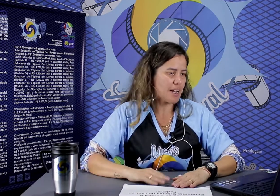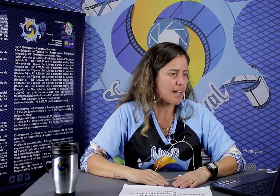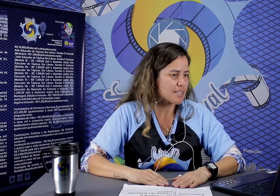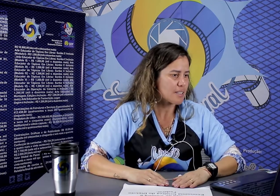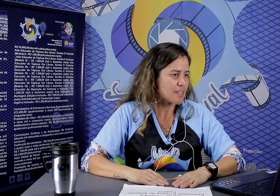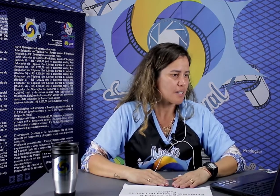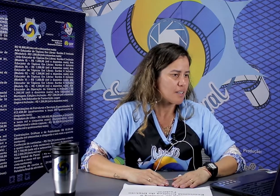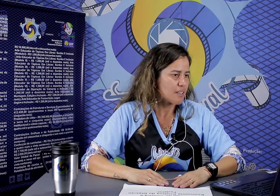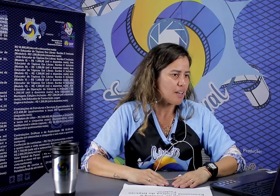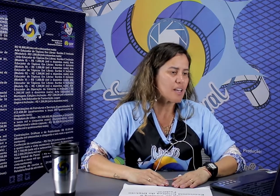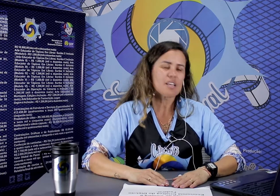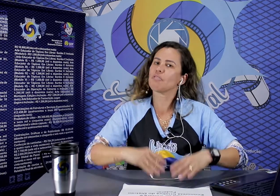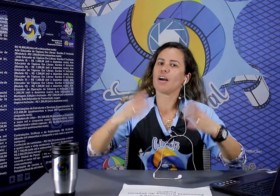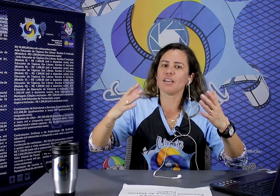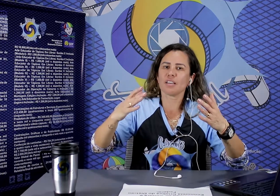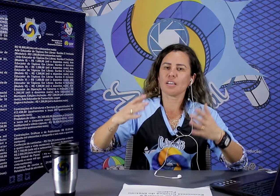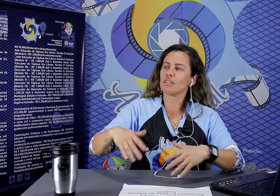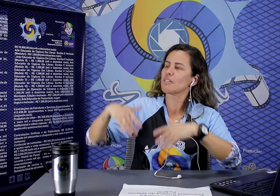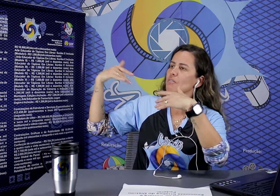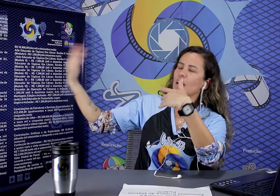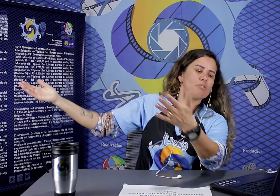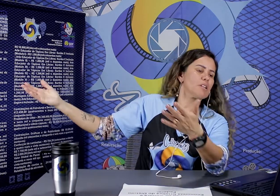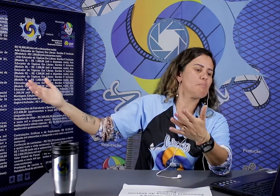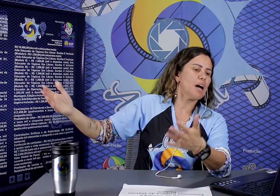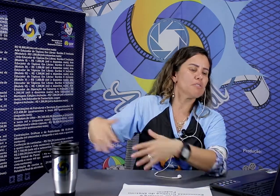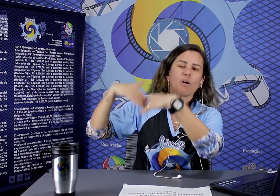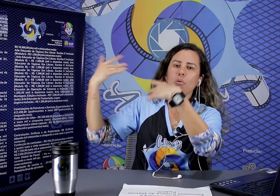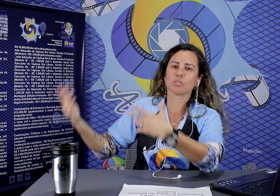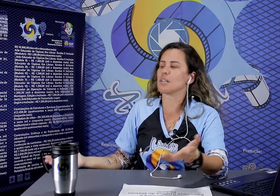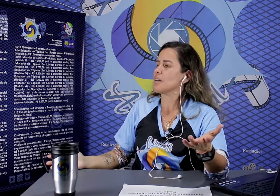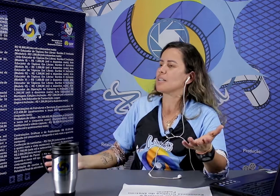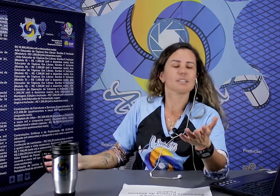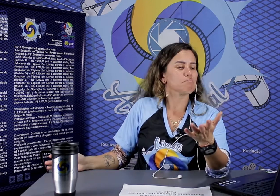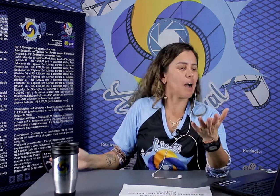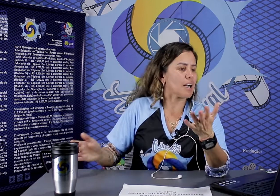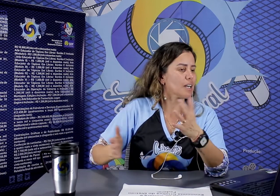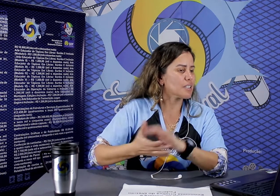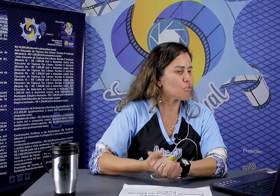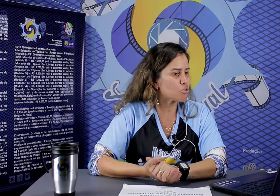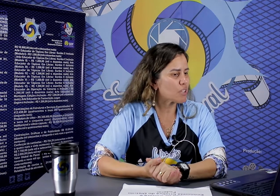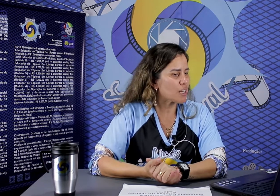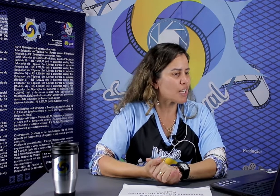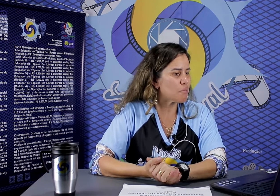casa? Ele vai lá no trabalho, viu uma moça bacana, gostou daquela moça e,